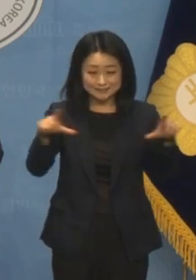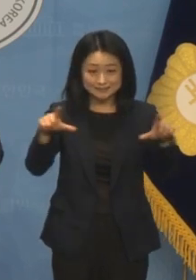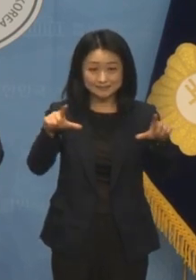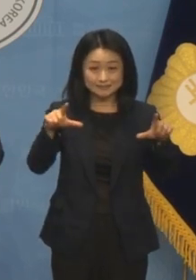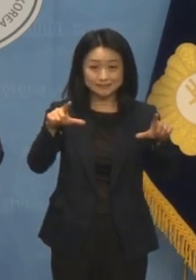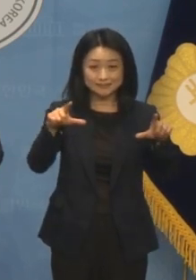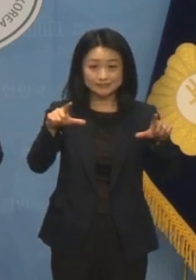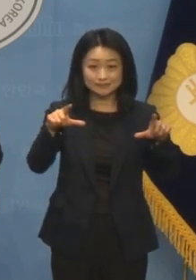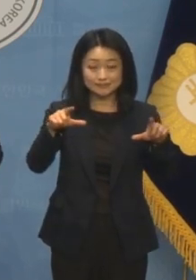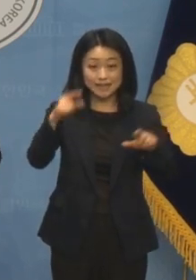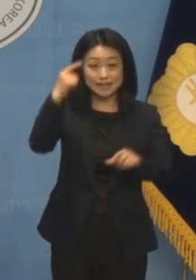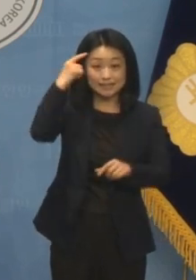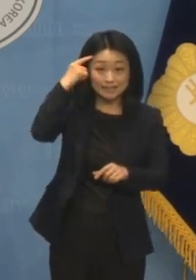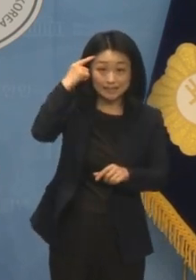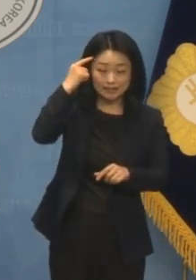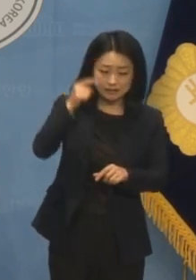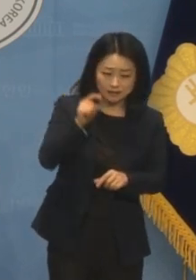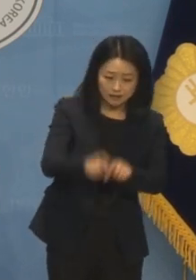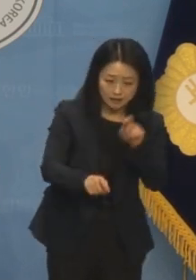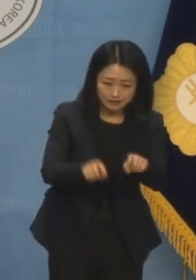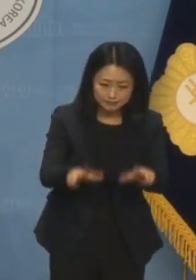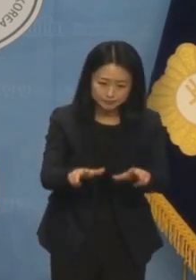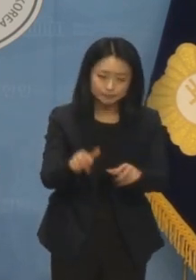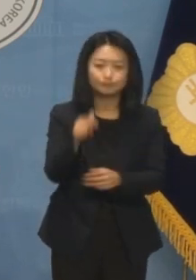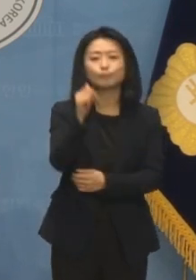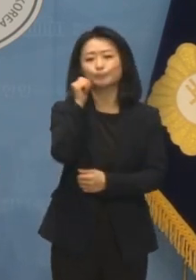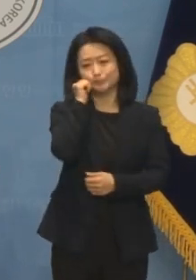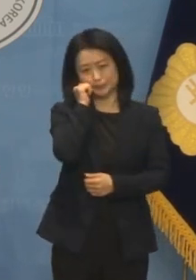이상도 제대로 구현하지 못하고 있습니다.